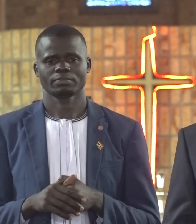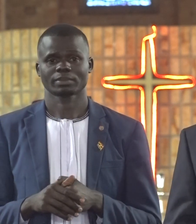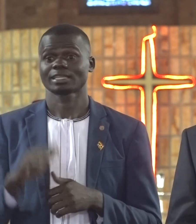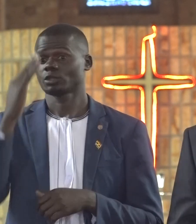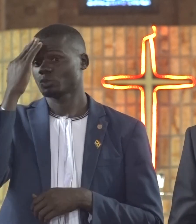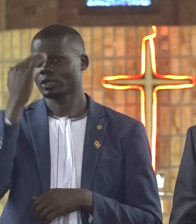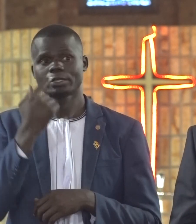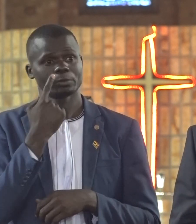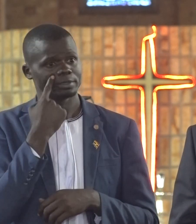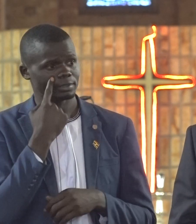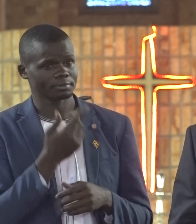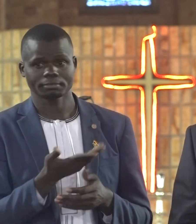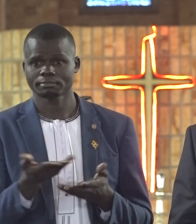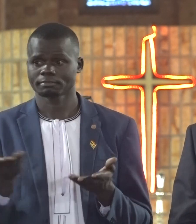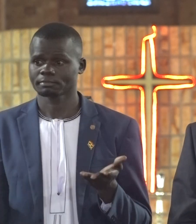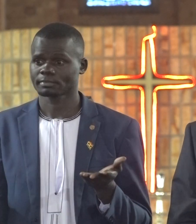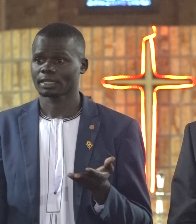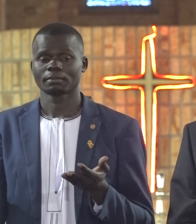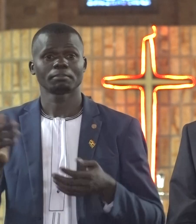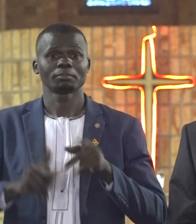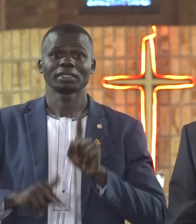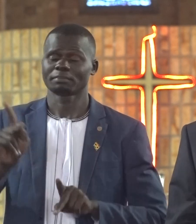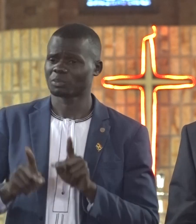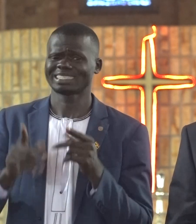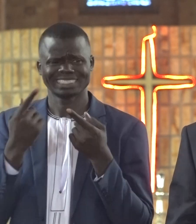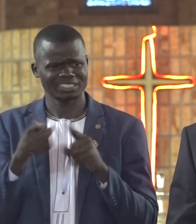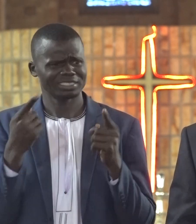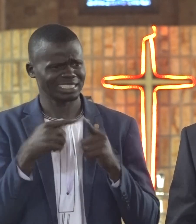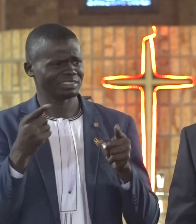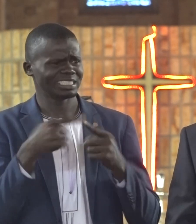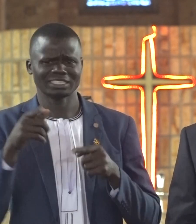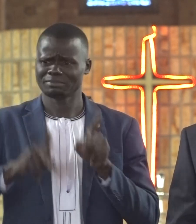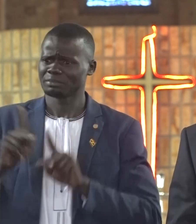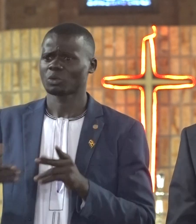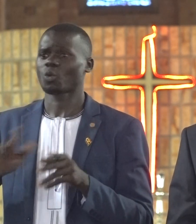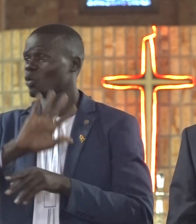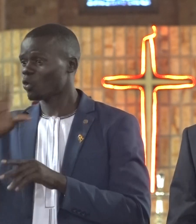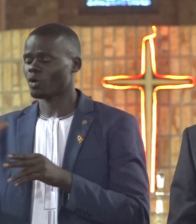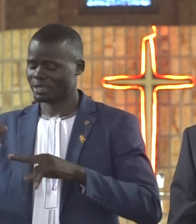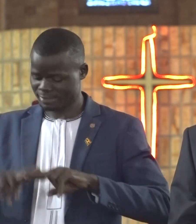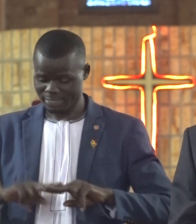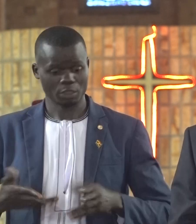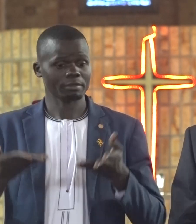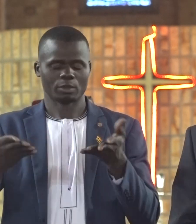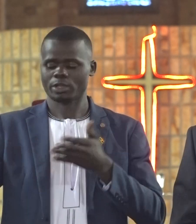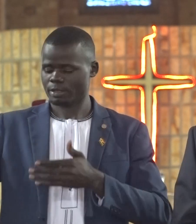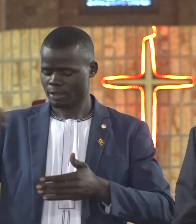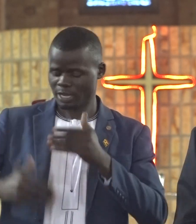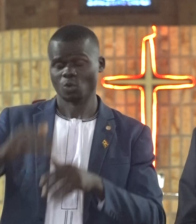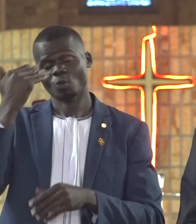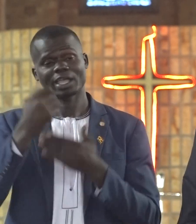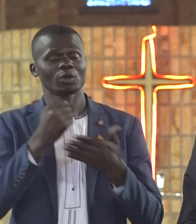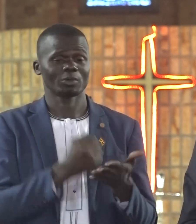Kyemuva mulaba ng'abantu ab'amabala ag'enjawulo bonna tutuula nabo,